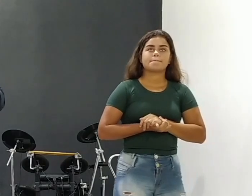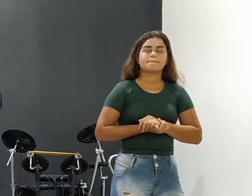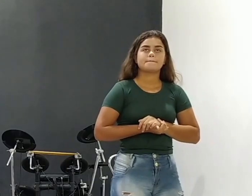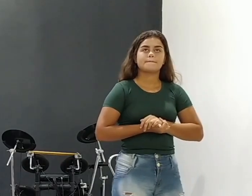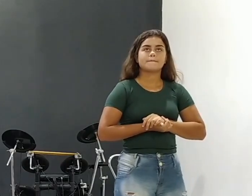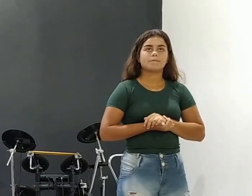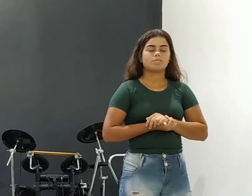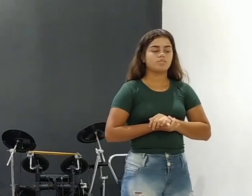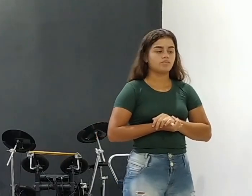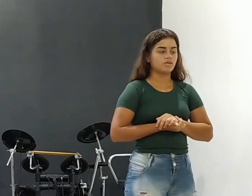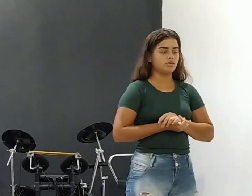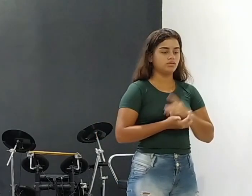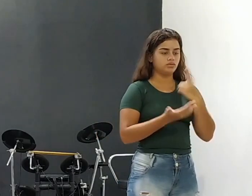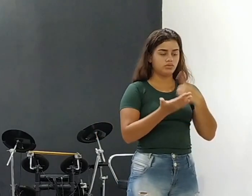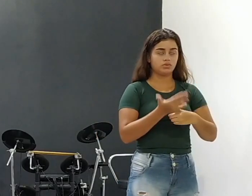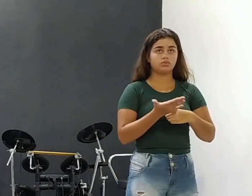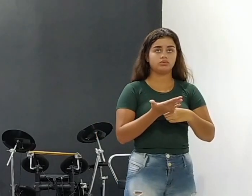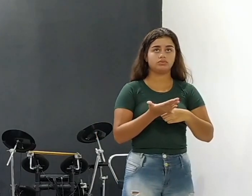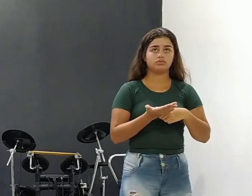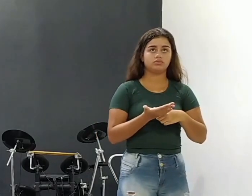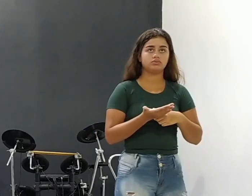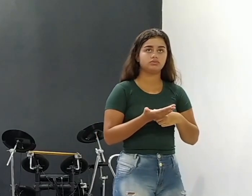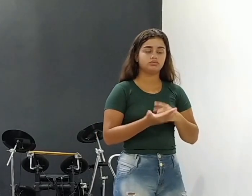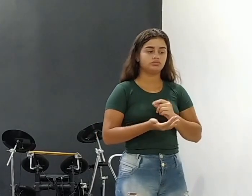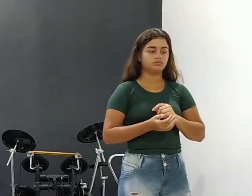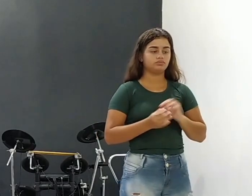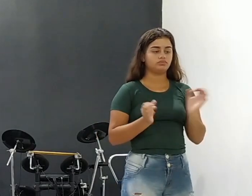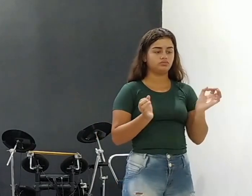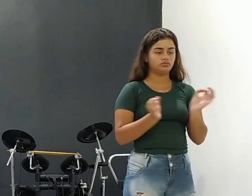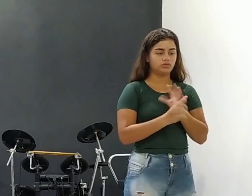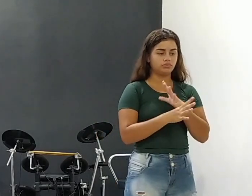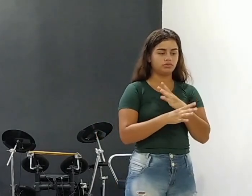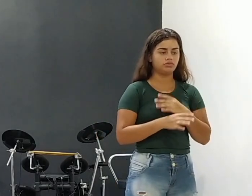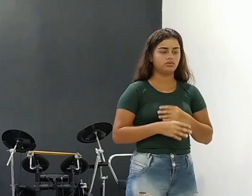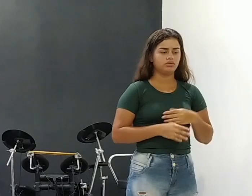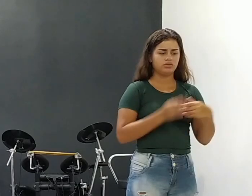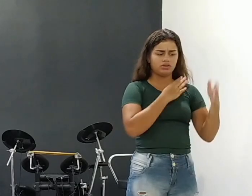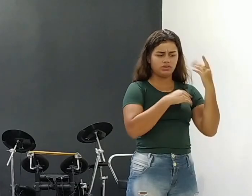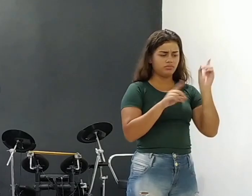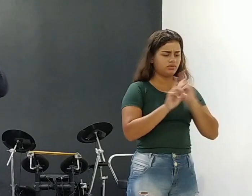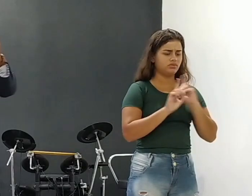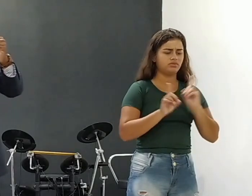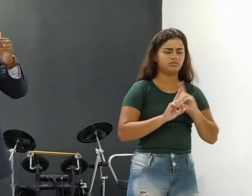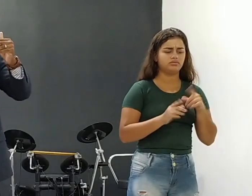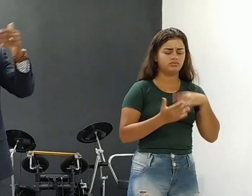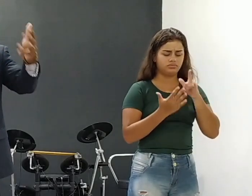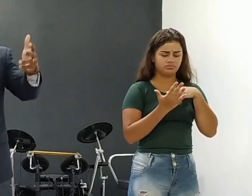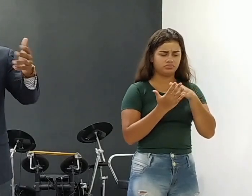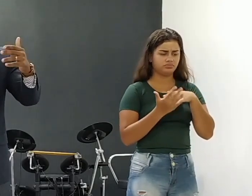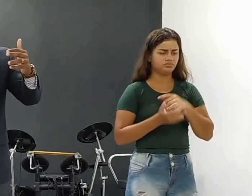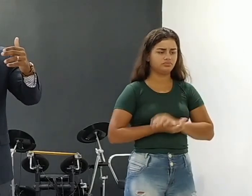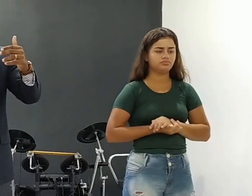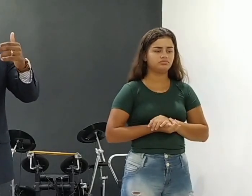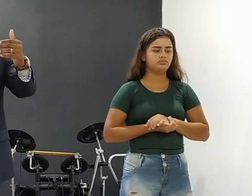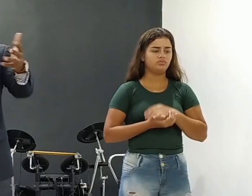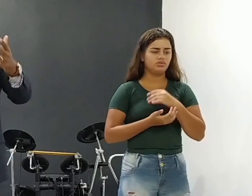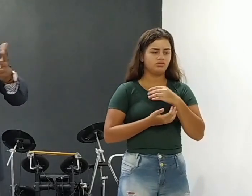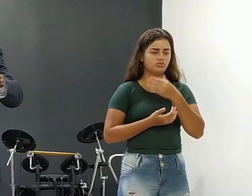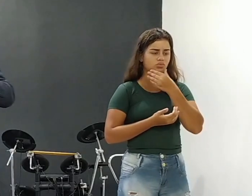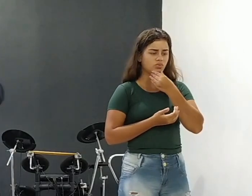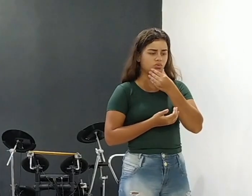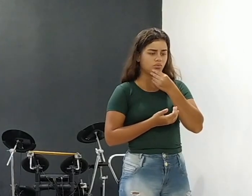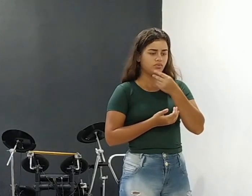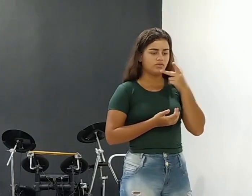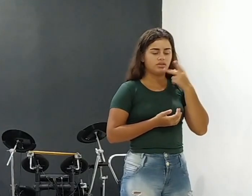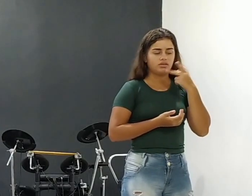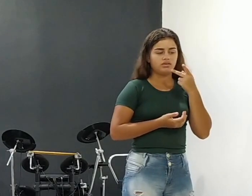o trato, o negócio está feito. Naquela época não era assim, irmãos, não tinha cartório. Como os homens falavam, como os homens